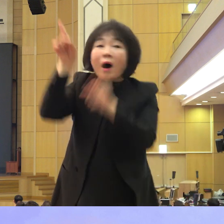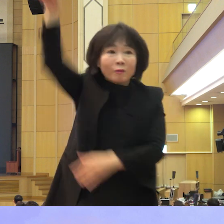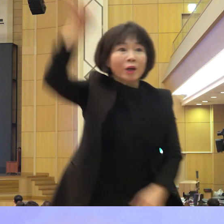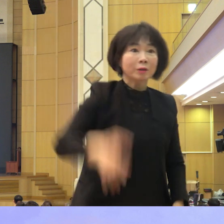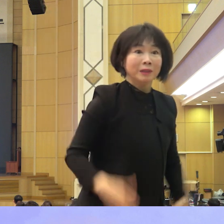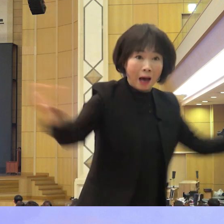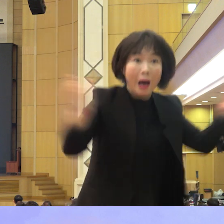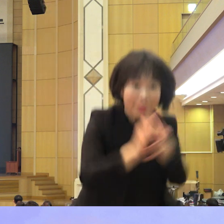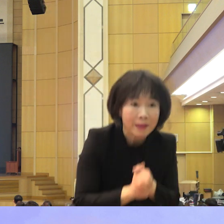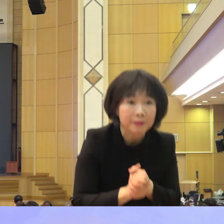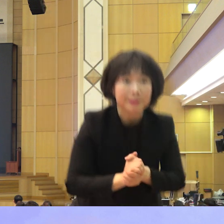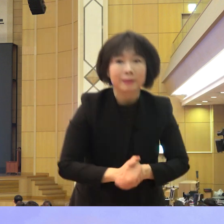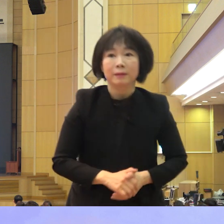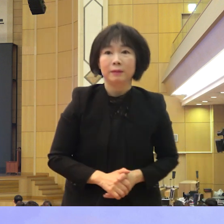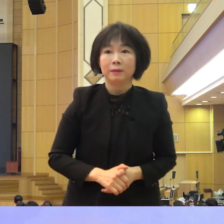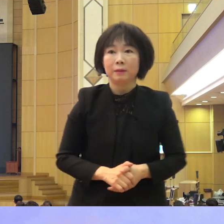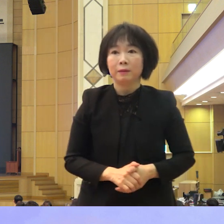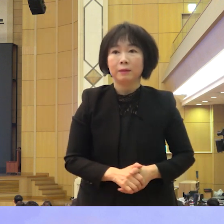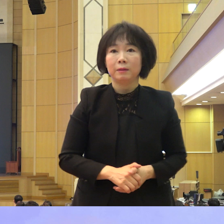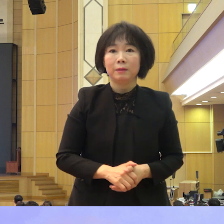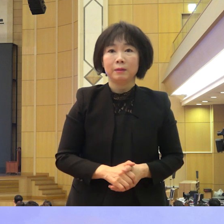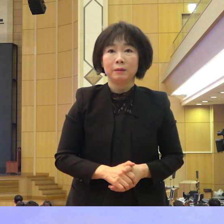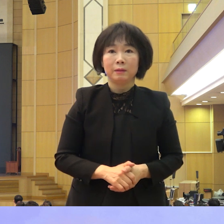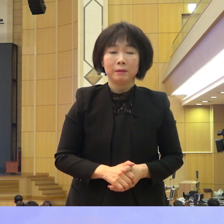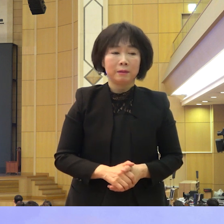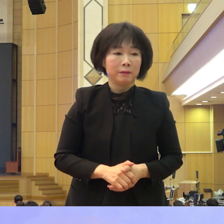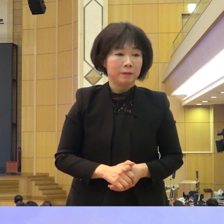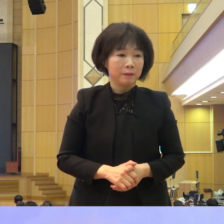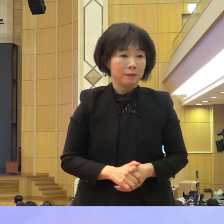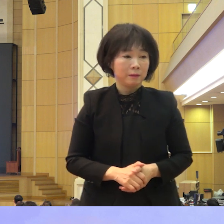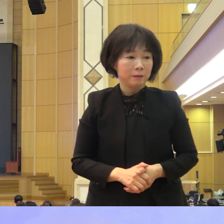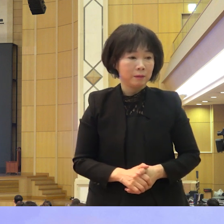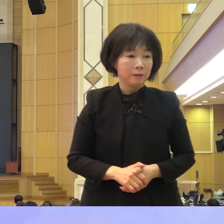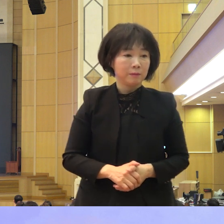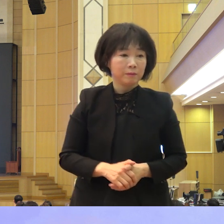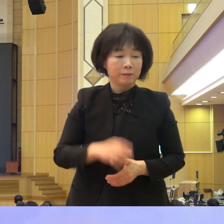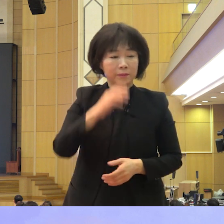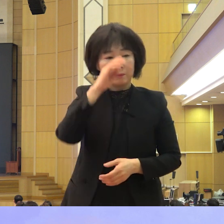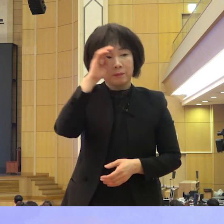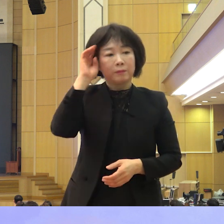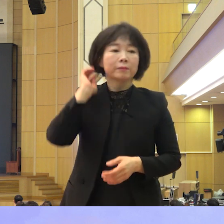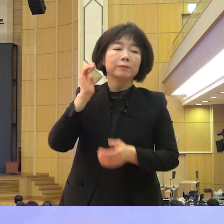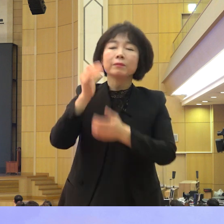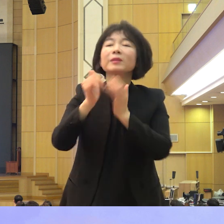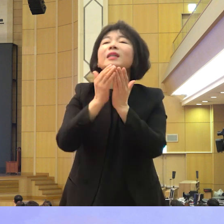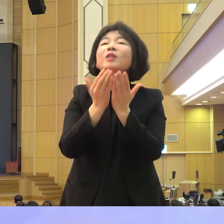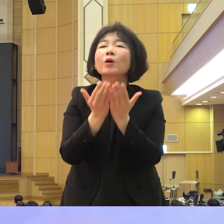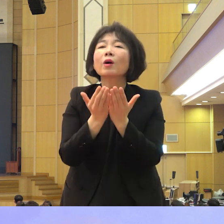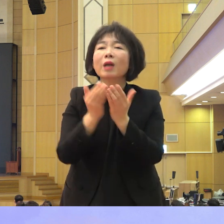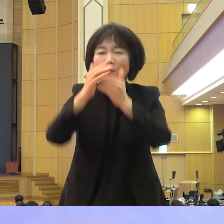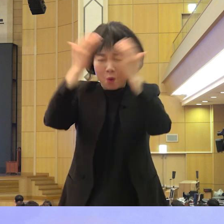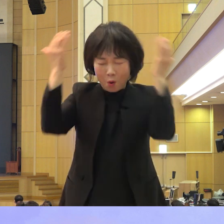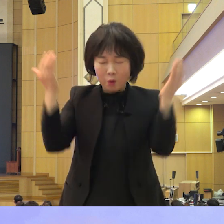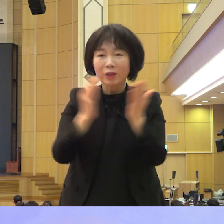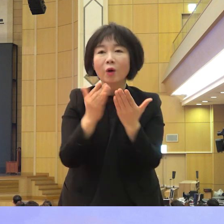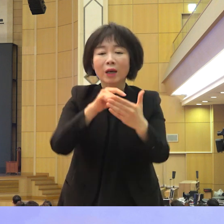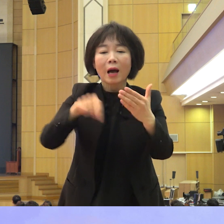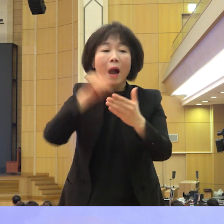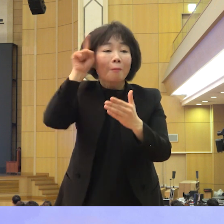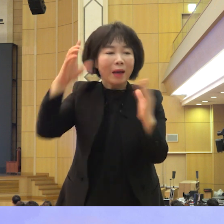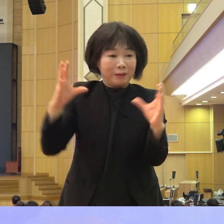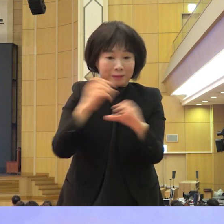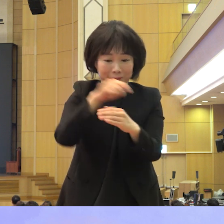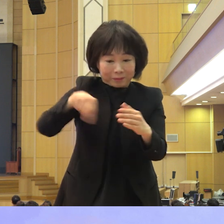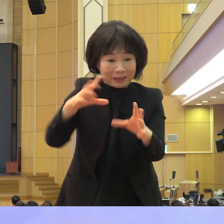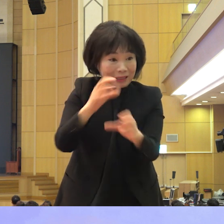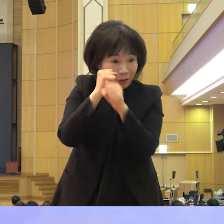성경은 율법이든 시편이든 아니면 선자가 쓴 글이든 복음이든 계시록이든 성경 전체가 예수님에